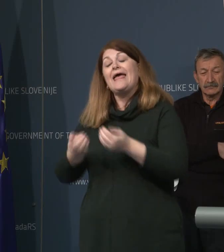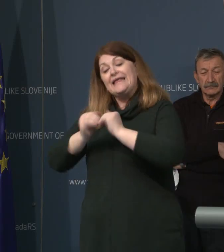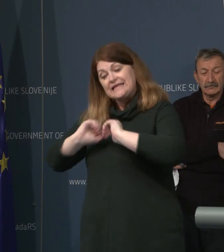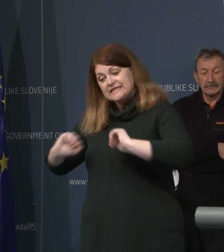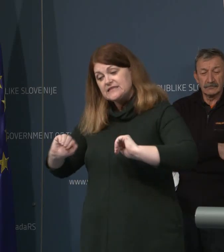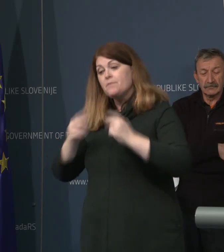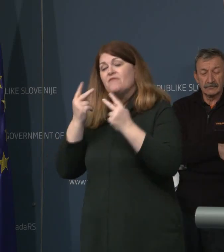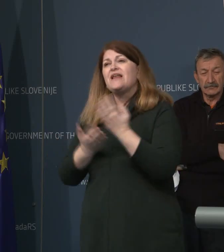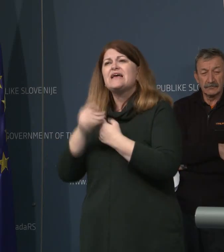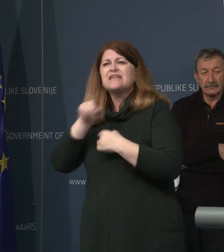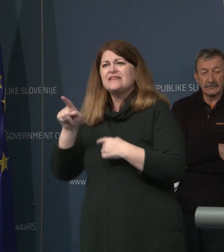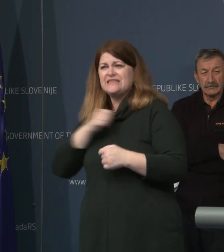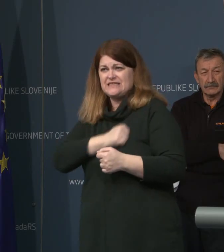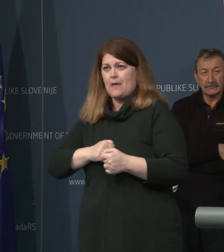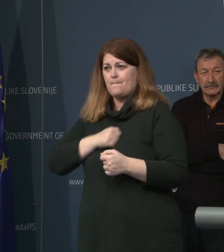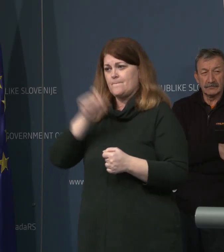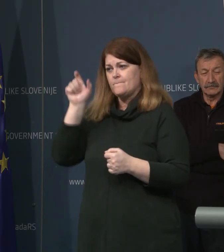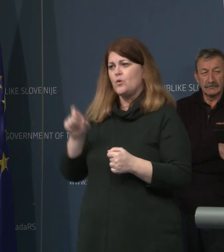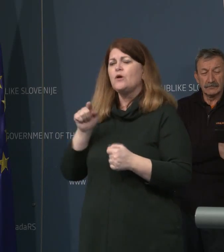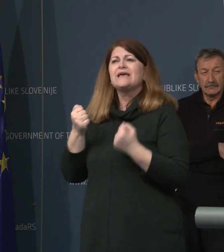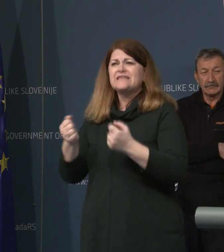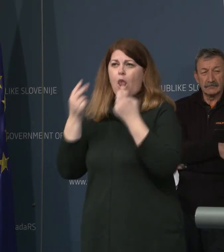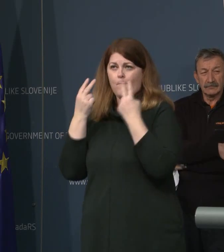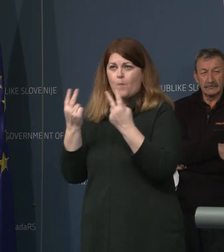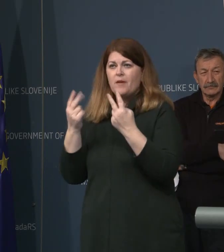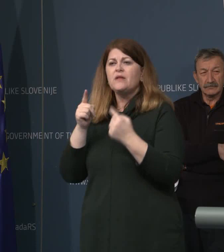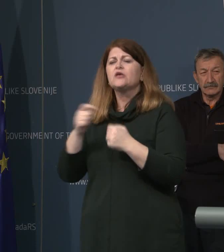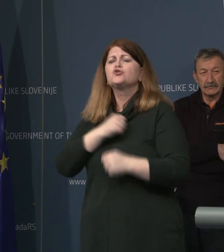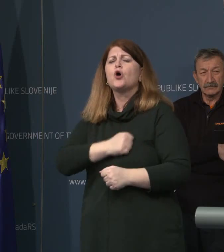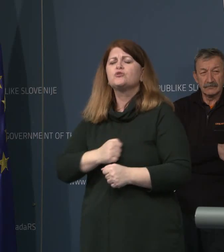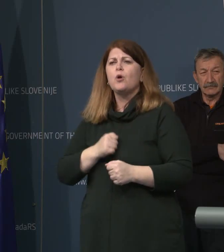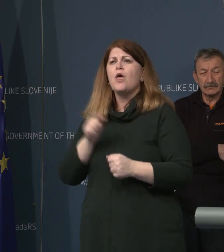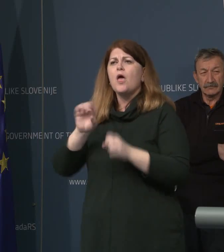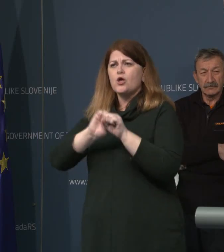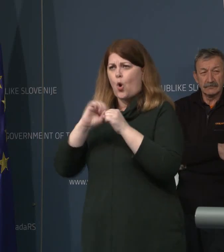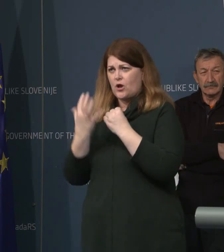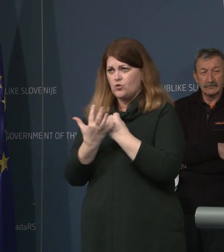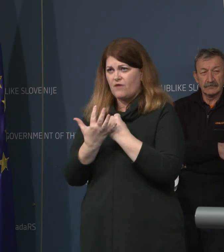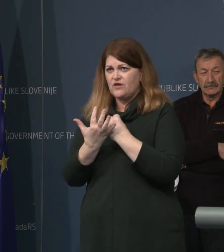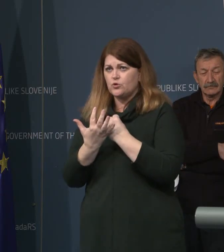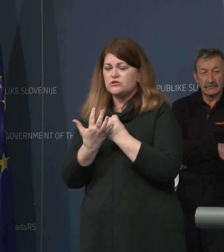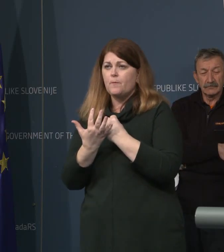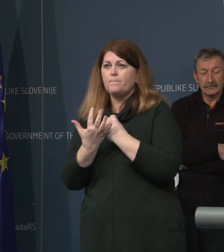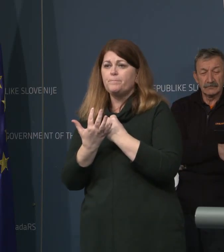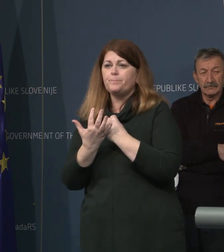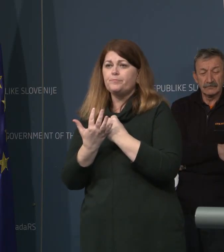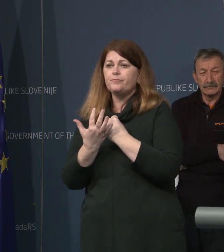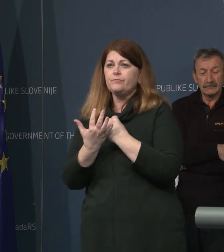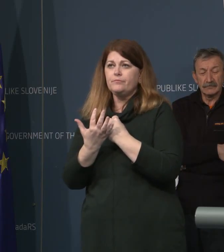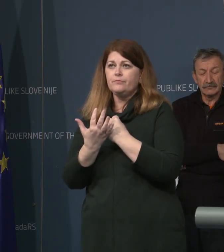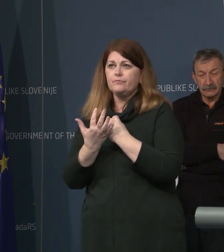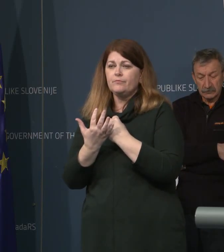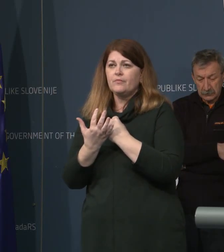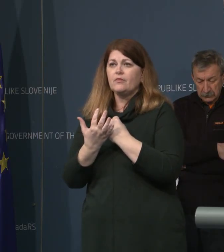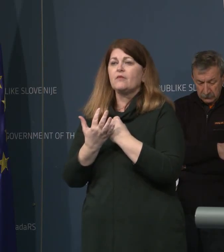tiste bolnike, pa mislim, da je to zelo pomembno, ki so oboleli s koronavirusom 19,